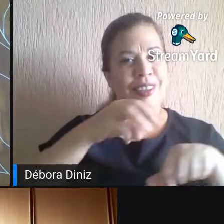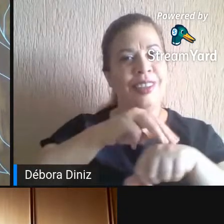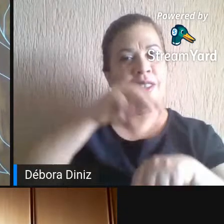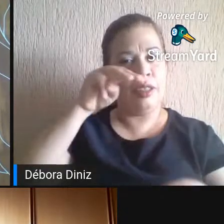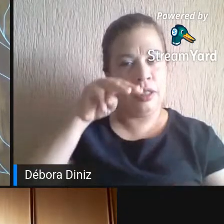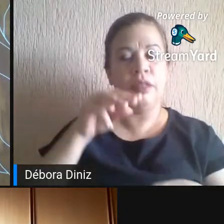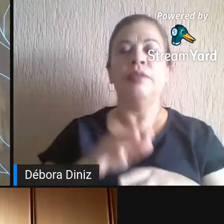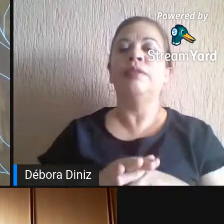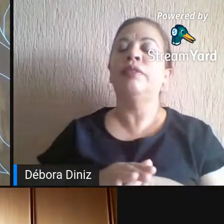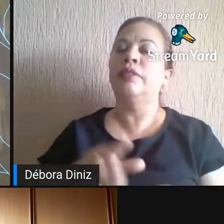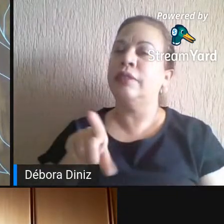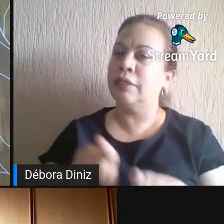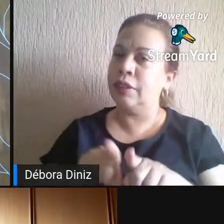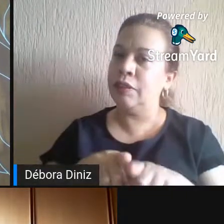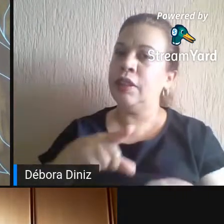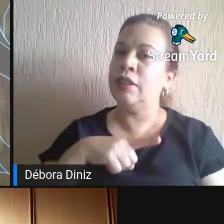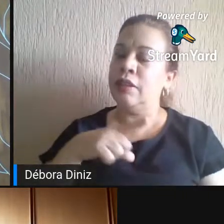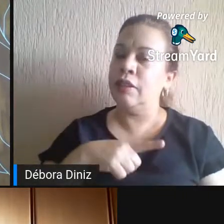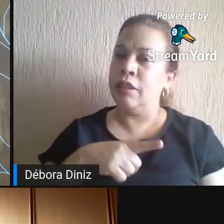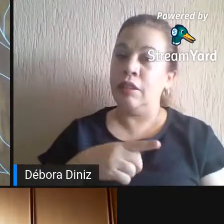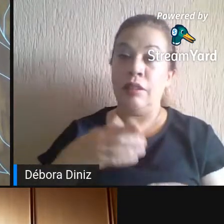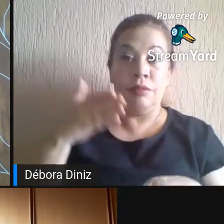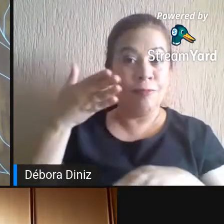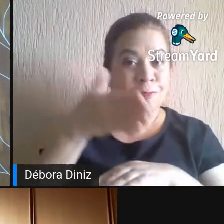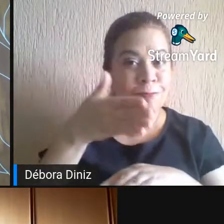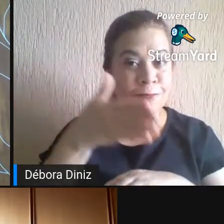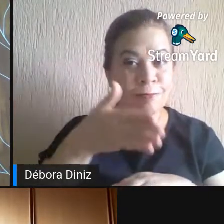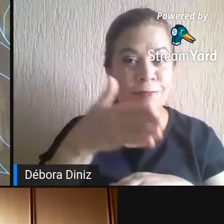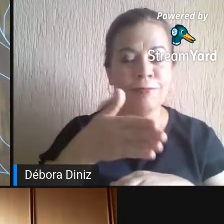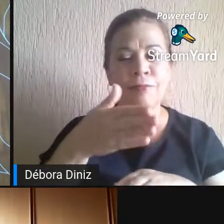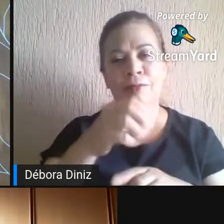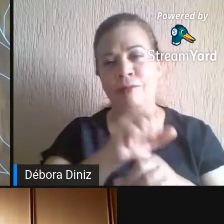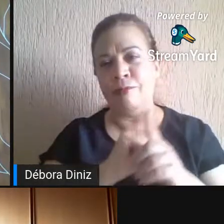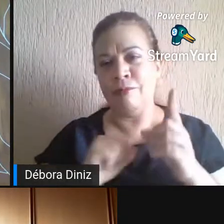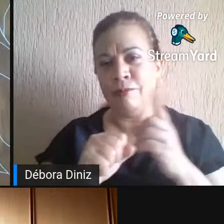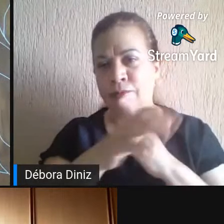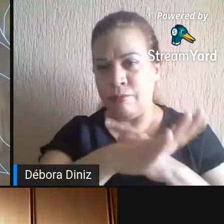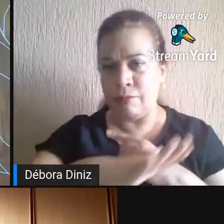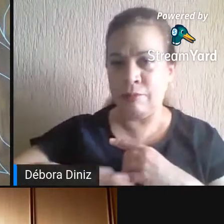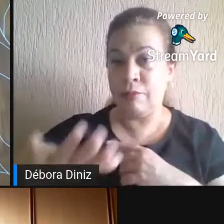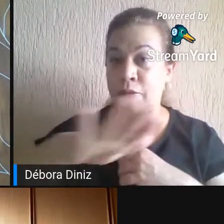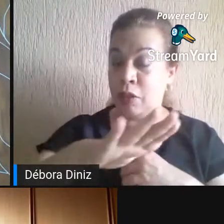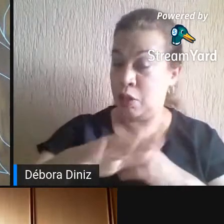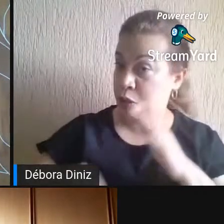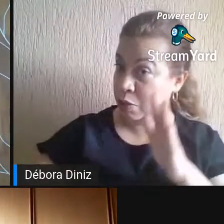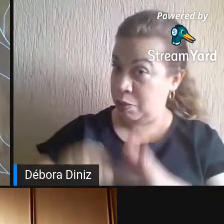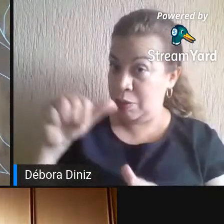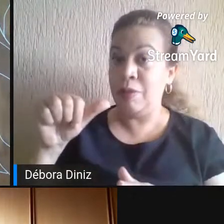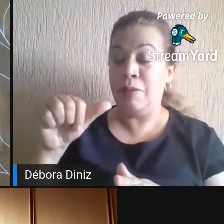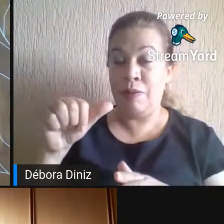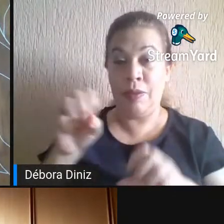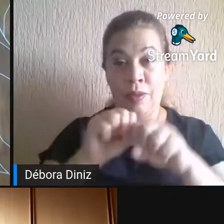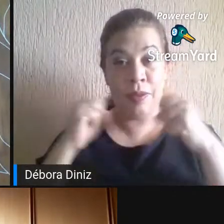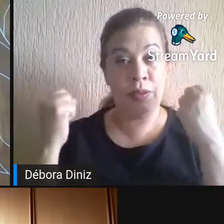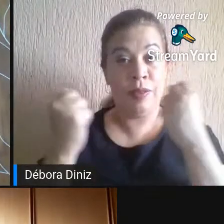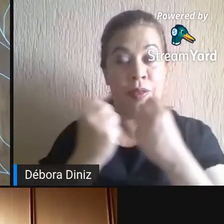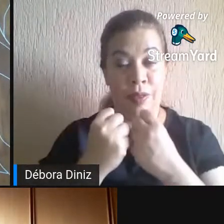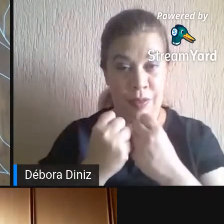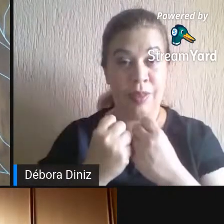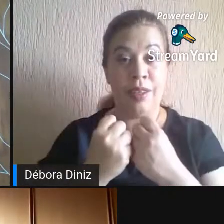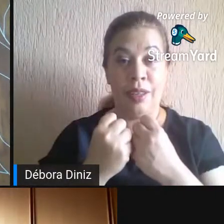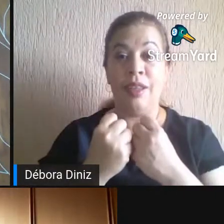muito importante ano passado de inserção social, que foi a realização do nosso primeiro Seminário Nacional de Educação Profissional